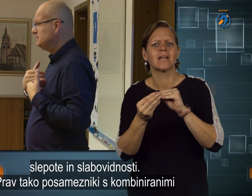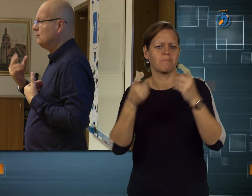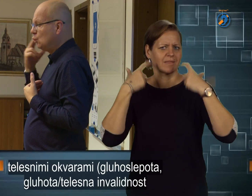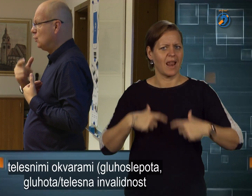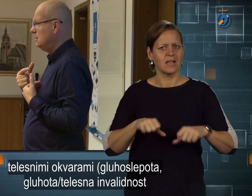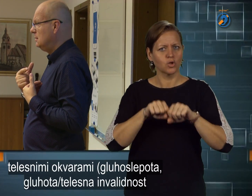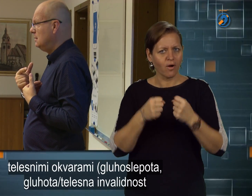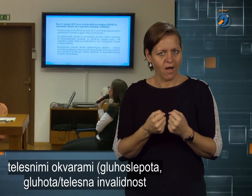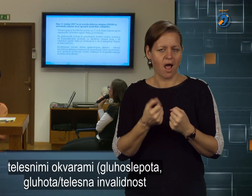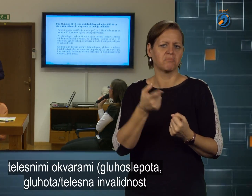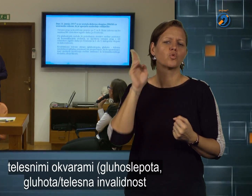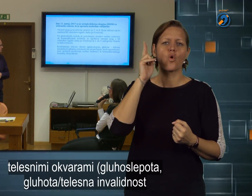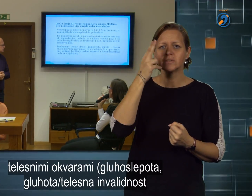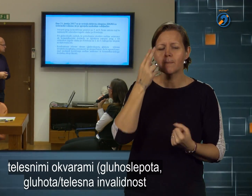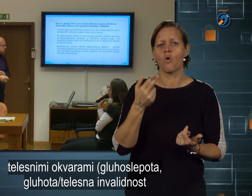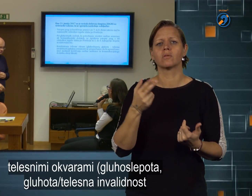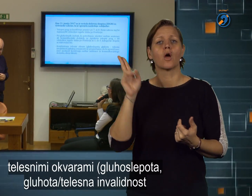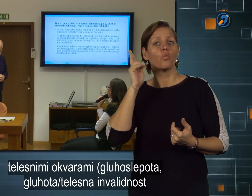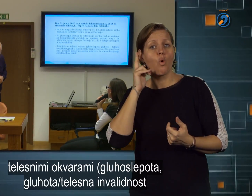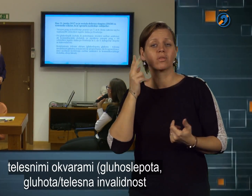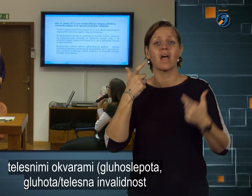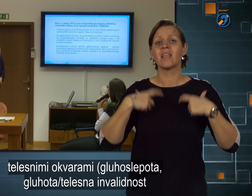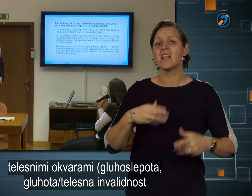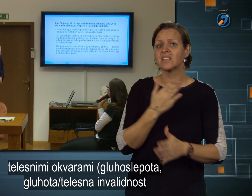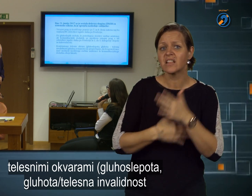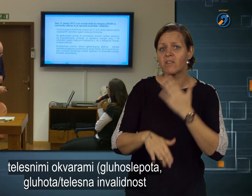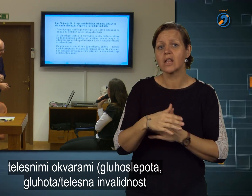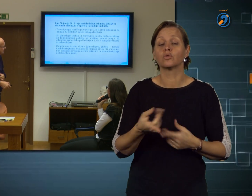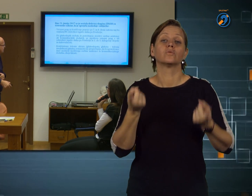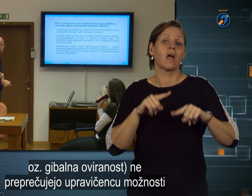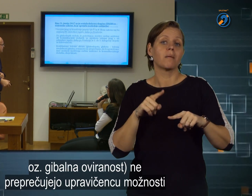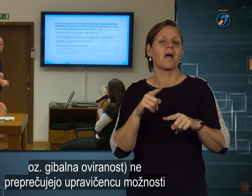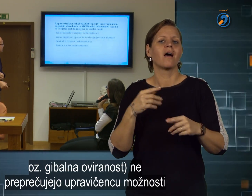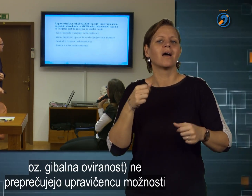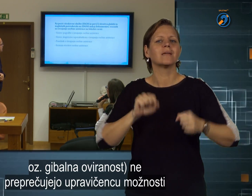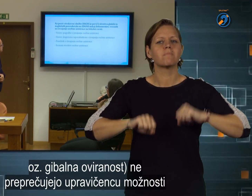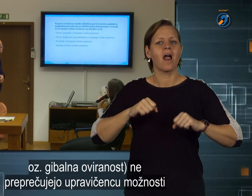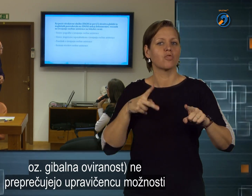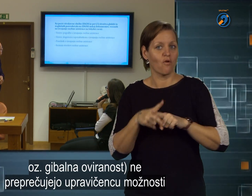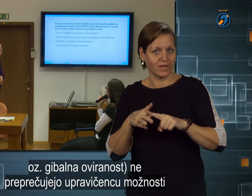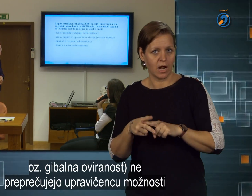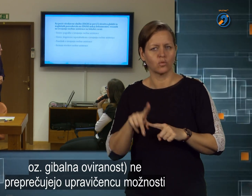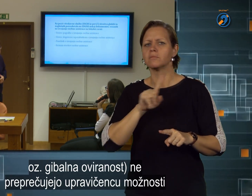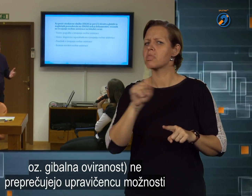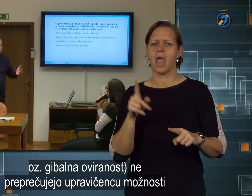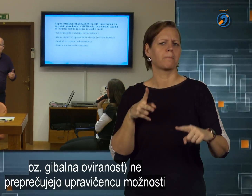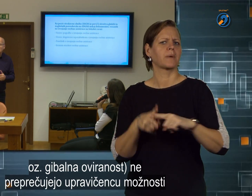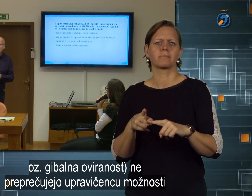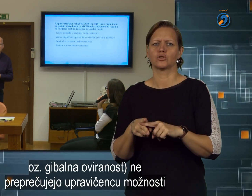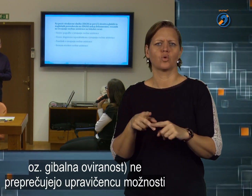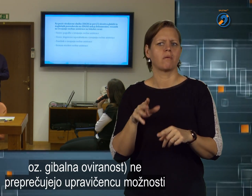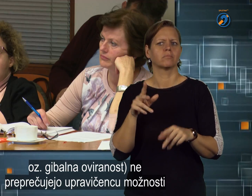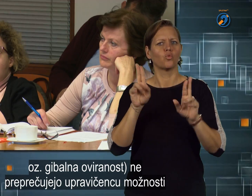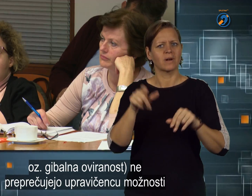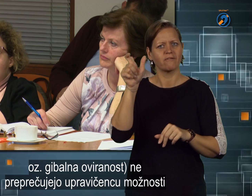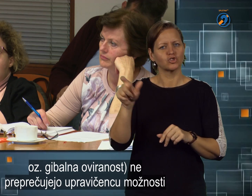kombiniranimi telesnimi okvarami, kot so gluhoslepota, gluhota, telesna invalidnost oziroma gibalna oviranost, ne